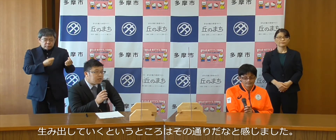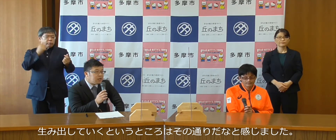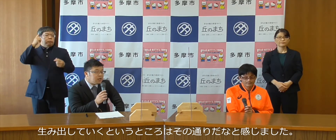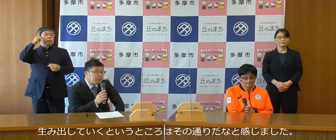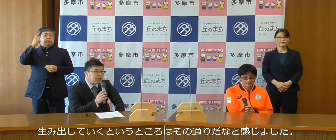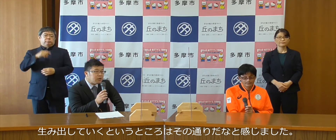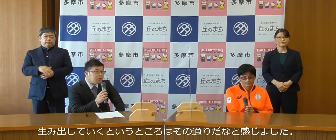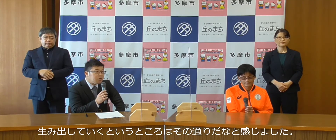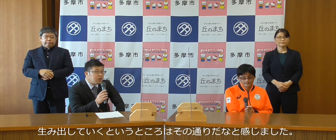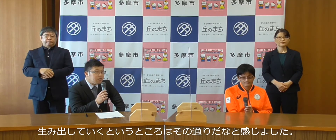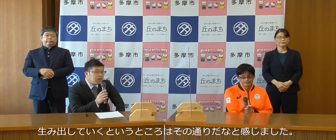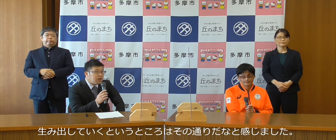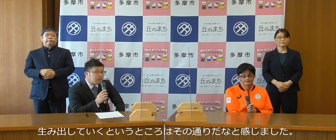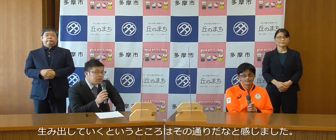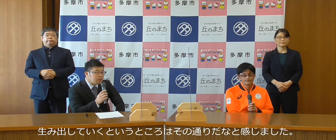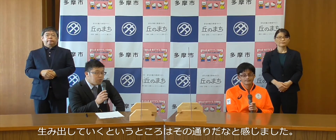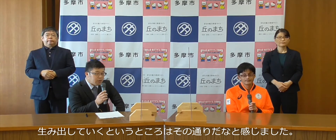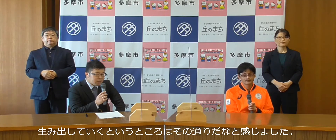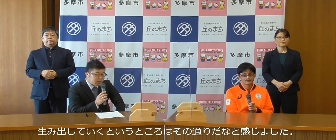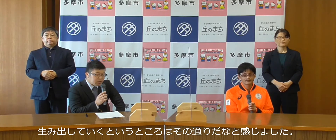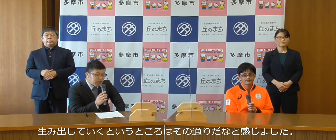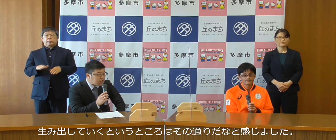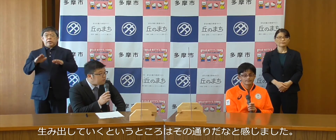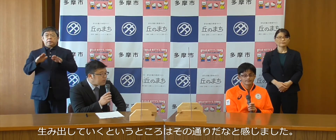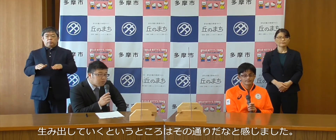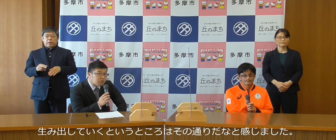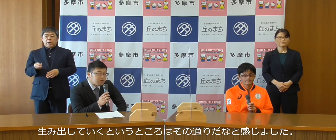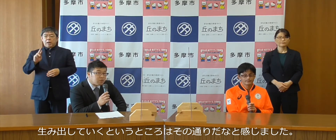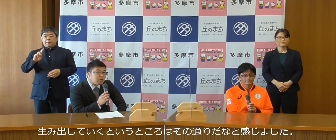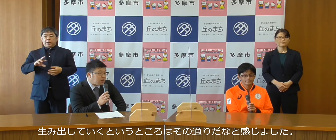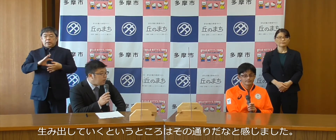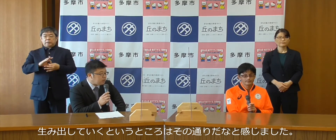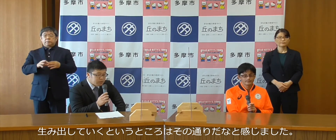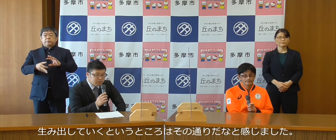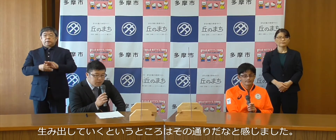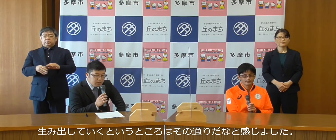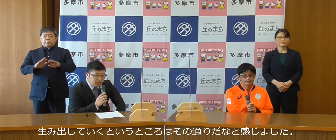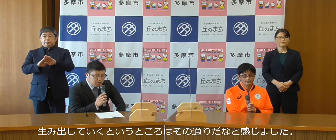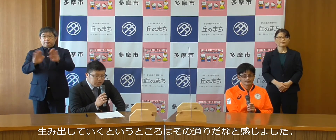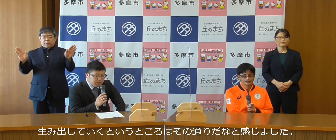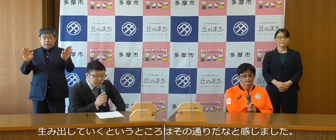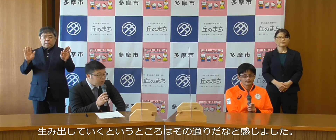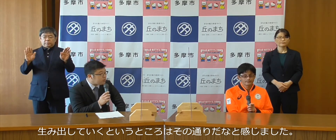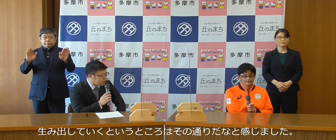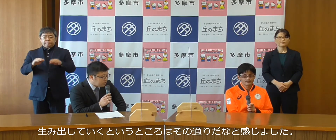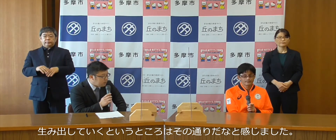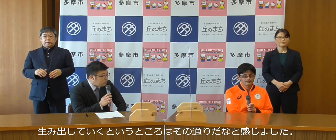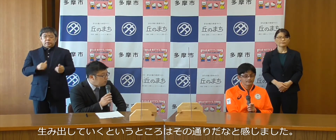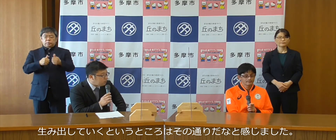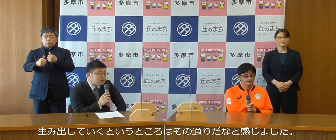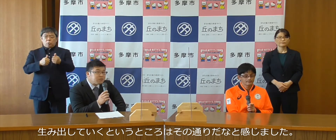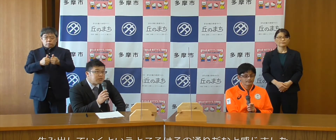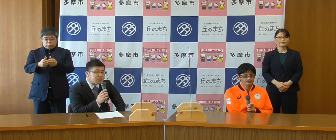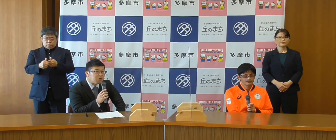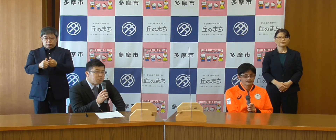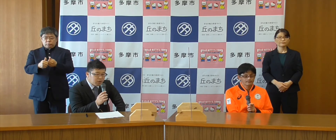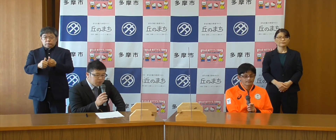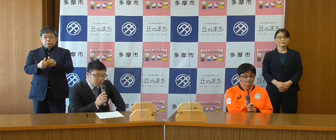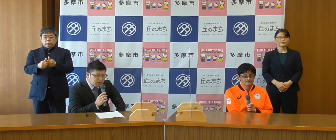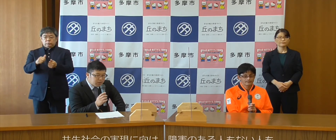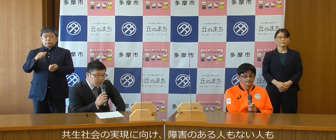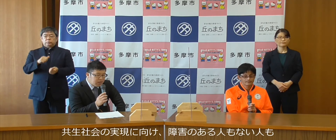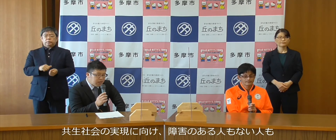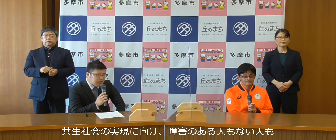して、やっぱり今回はせっかくパラリンピックというところがありますので、こうしたスポーツを通じまして、今